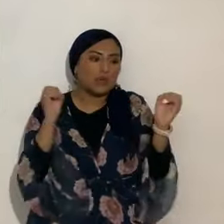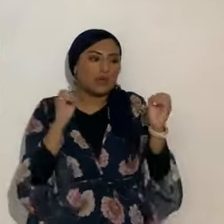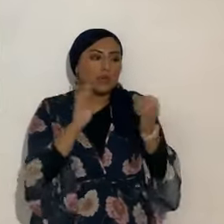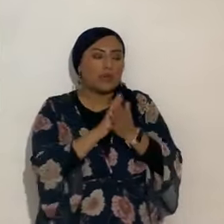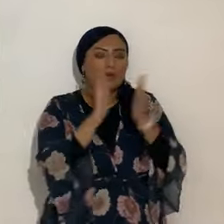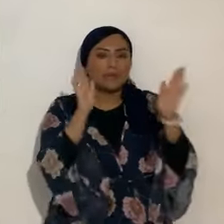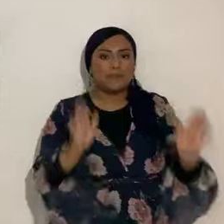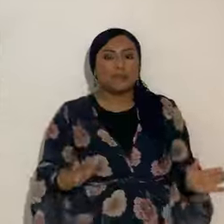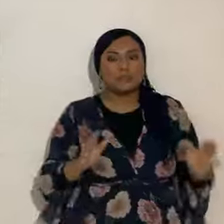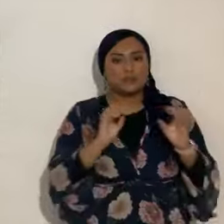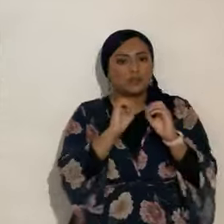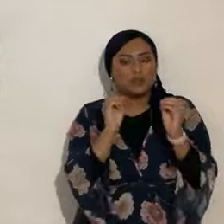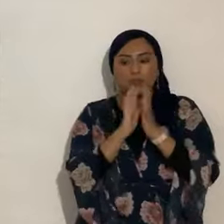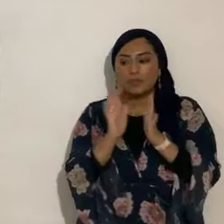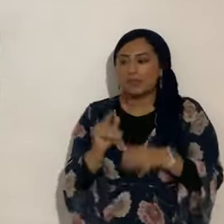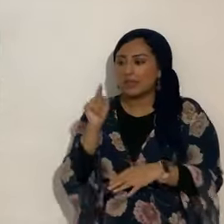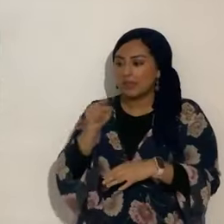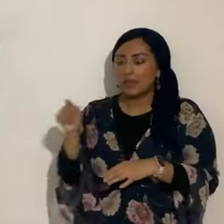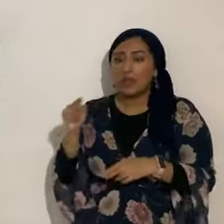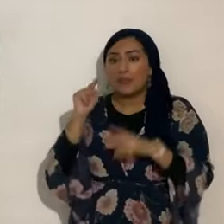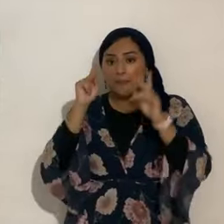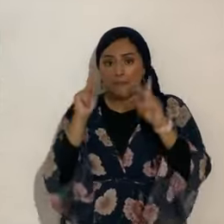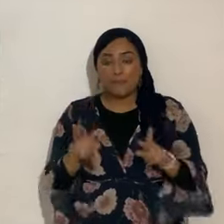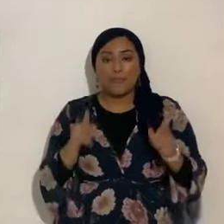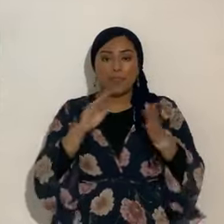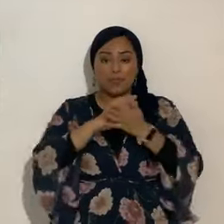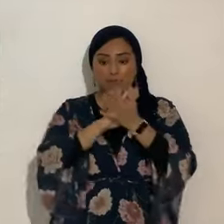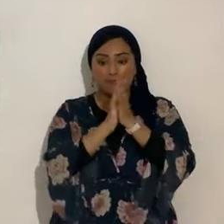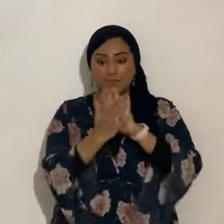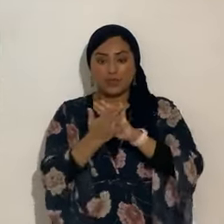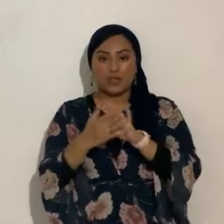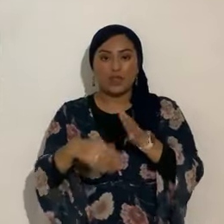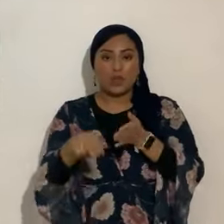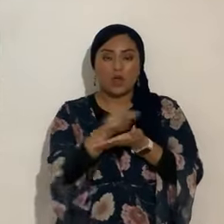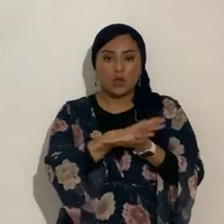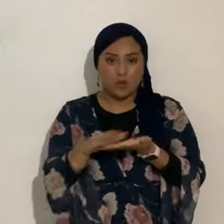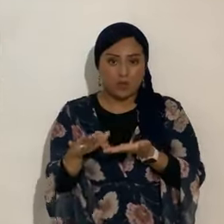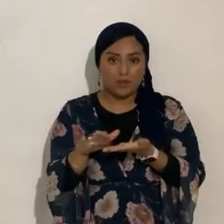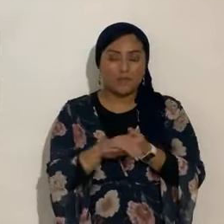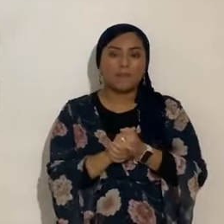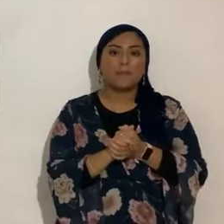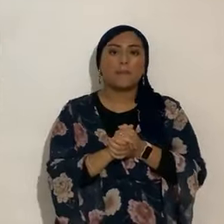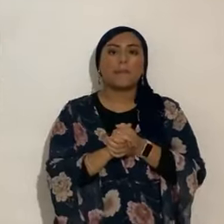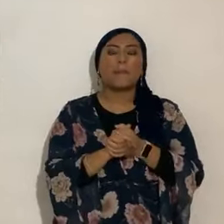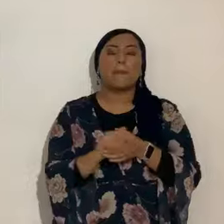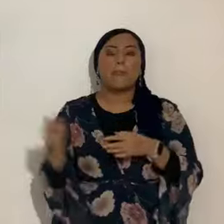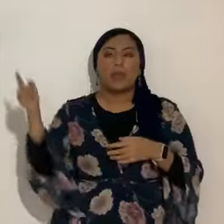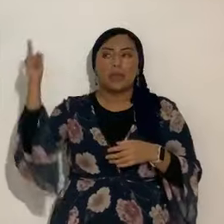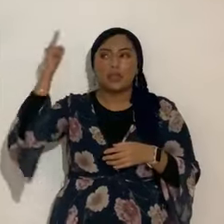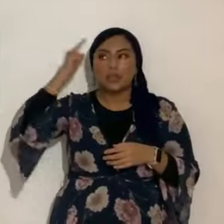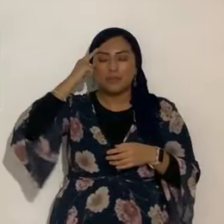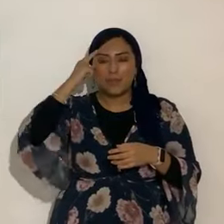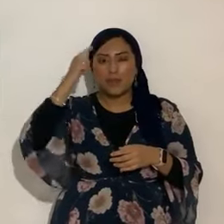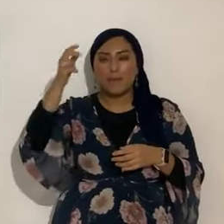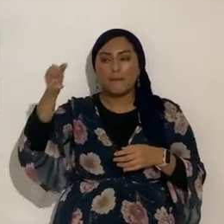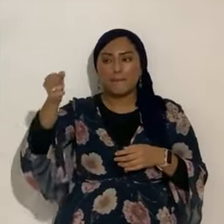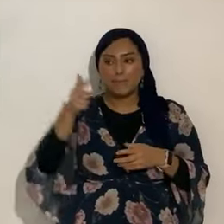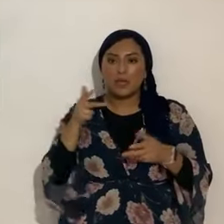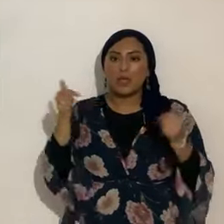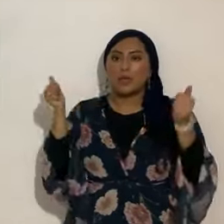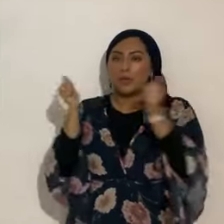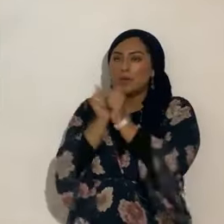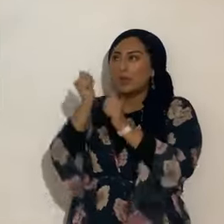va a haber paz ahí. Cuando la persona ya se vuelve Kadosh, o sea, un santo, entonces la mente vuelve a